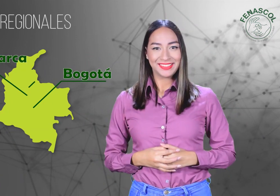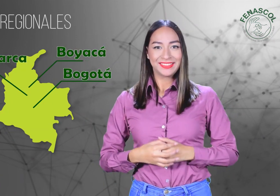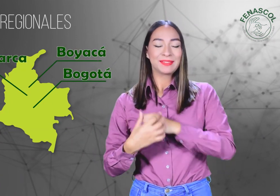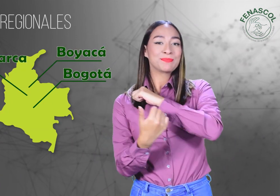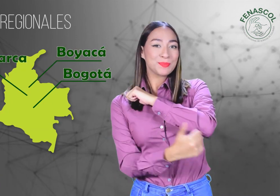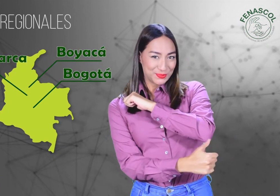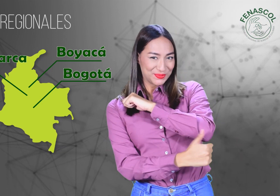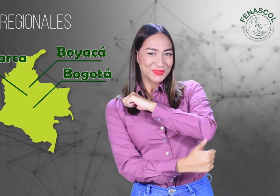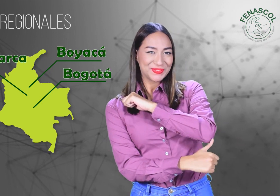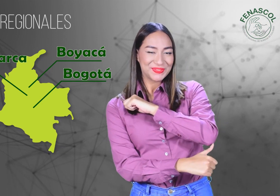Boyacá